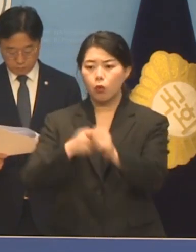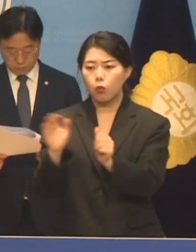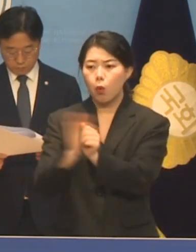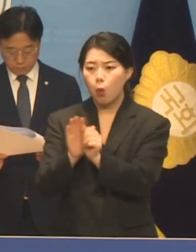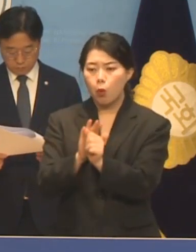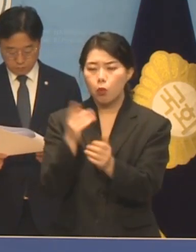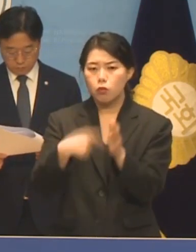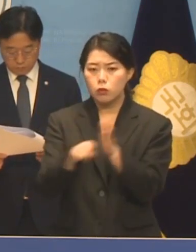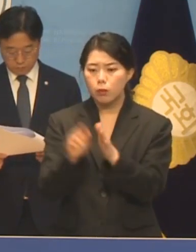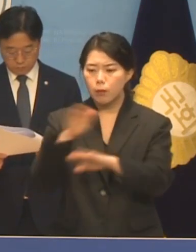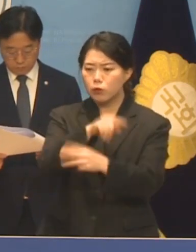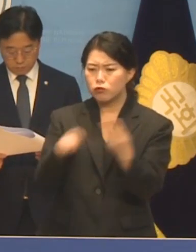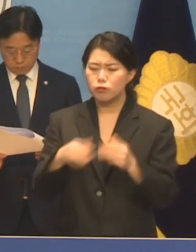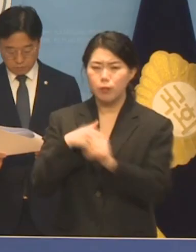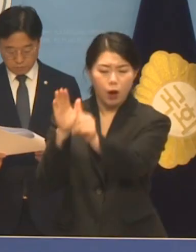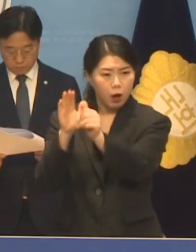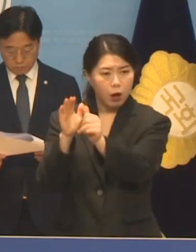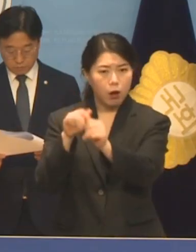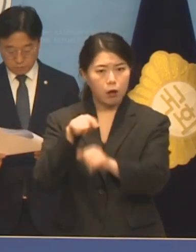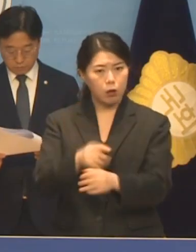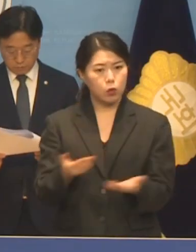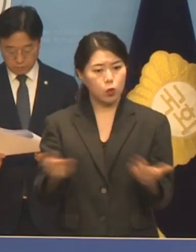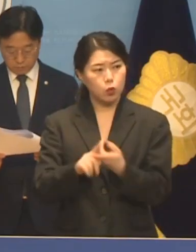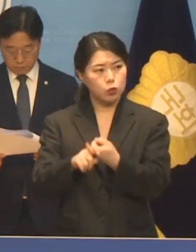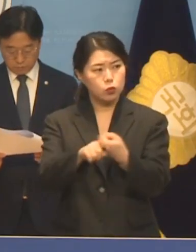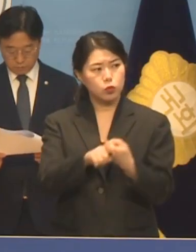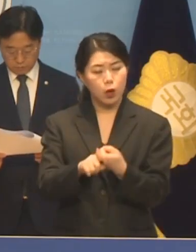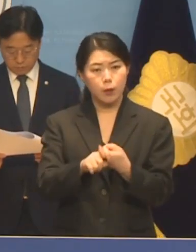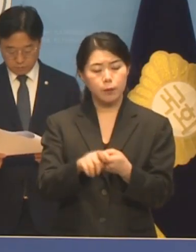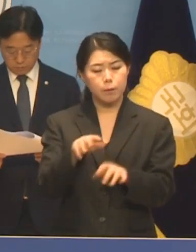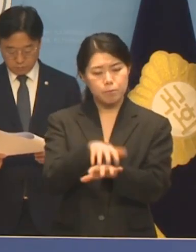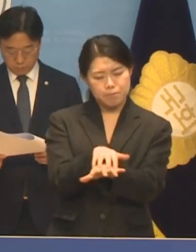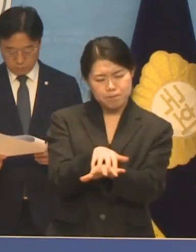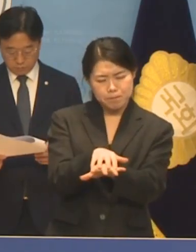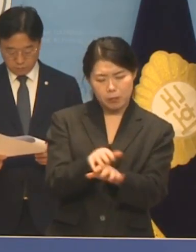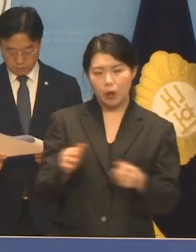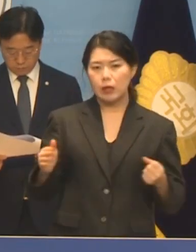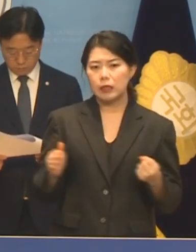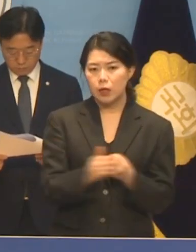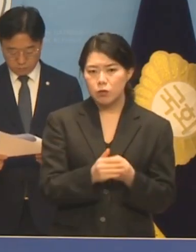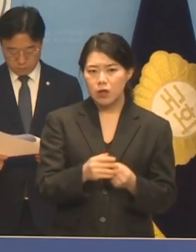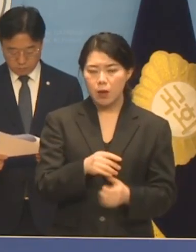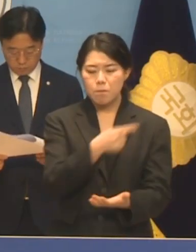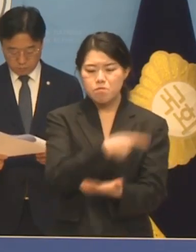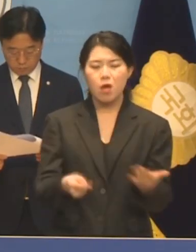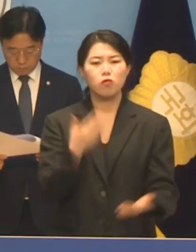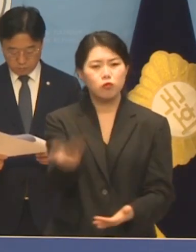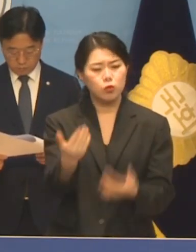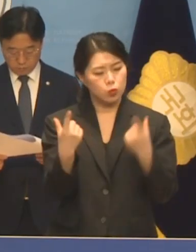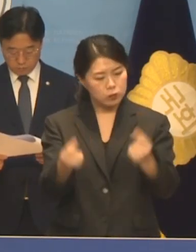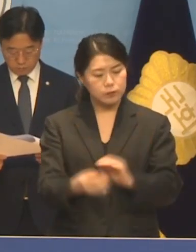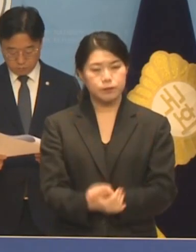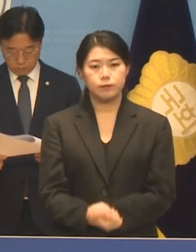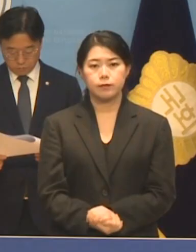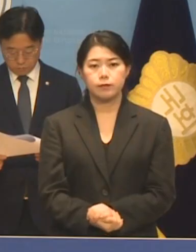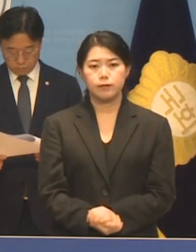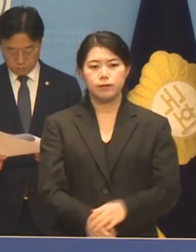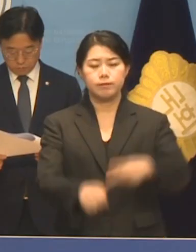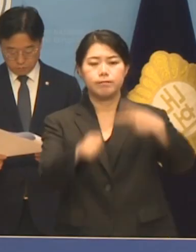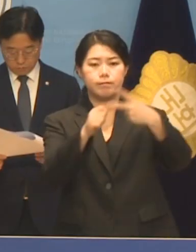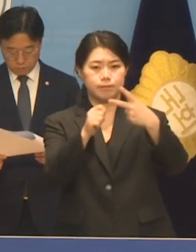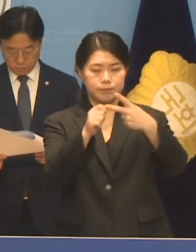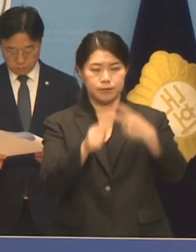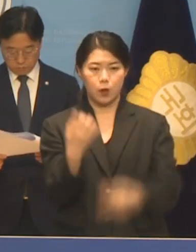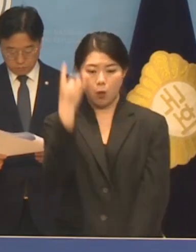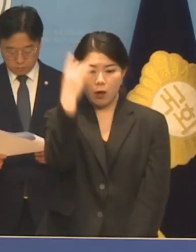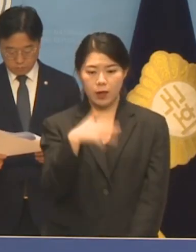전배 보내는 것은 노동조합 조직을 하려고 한 것을 이유로 한 불이익을 준 행위입니다. 두 번째,